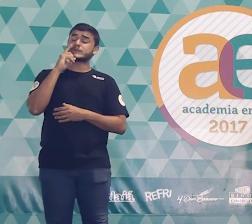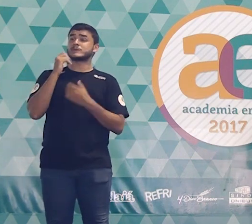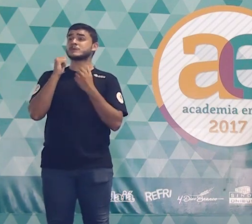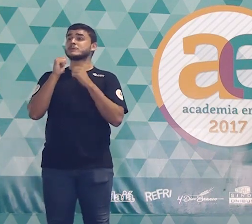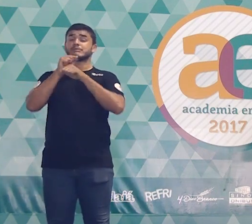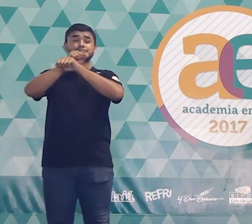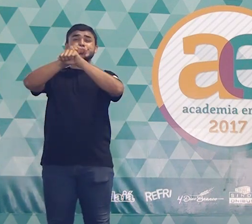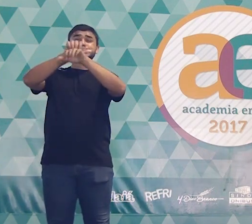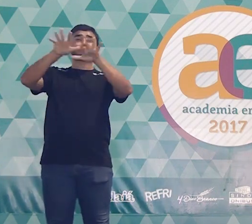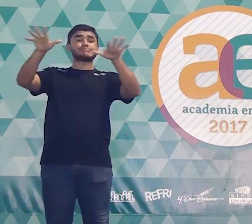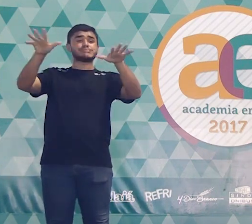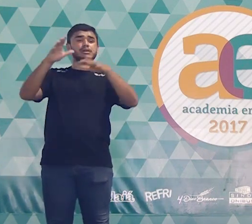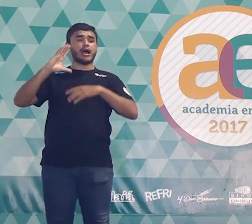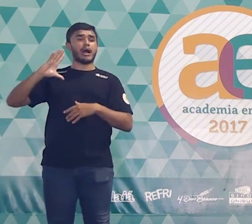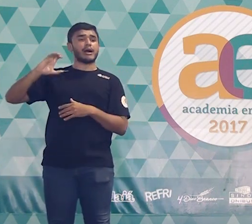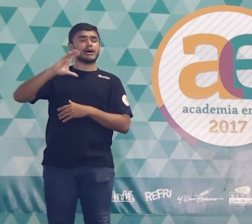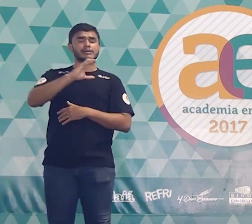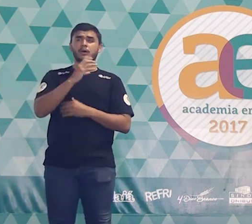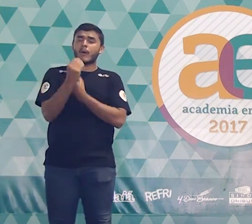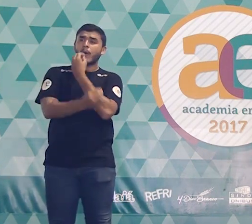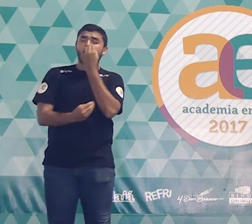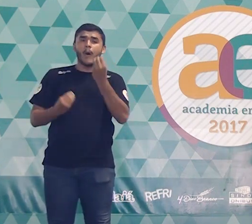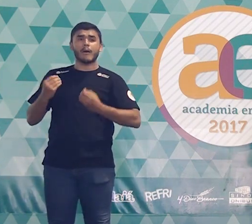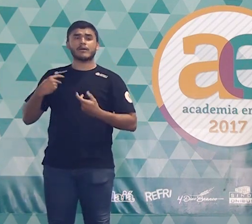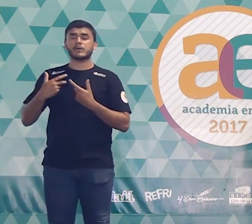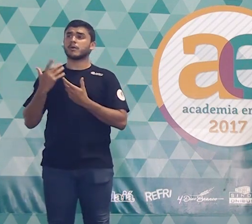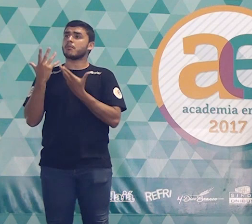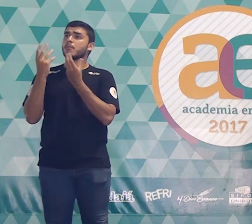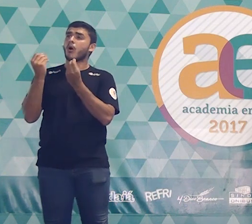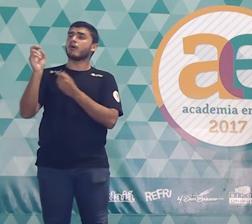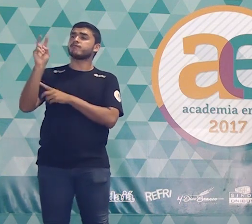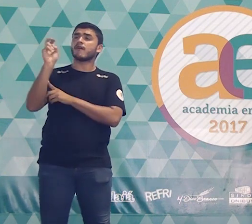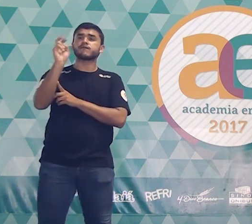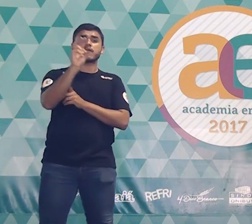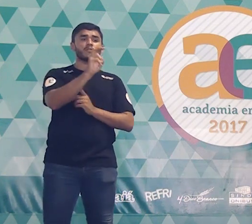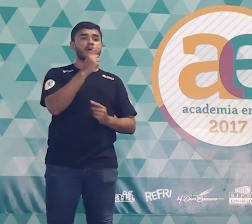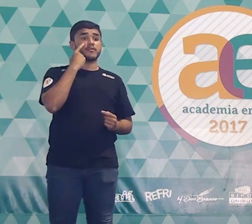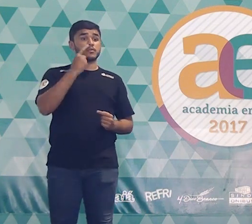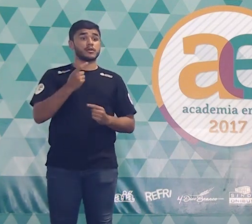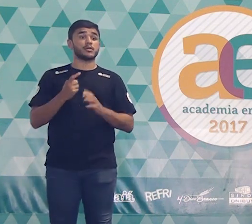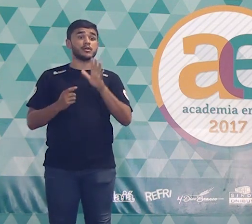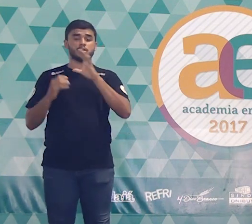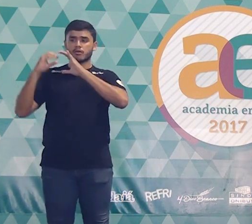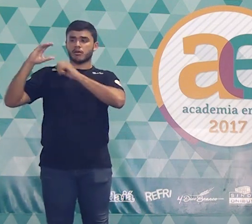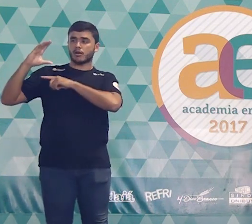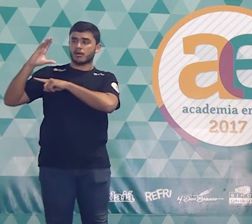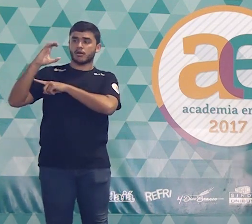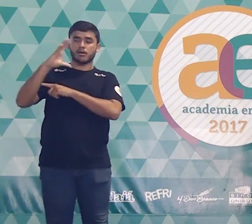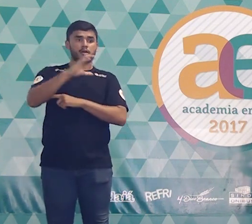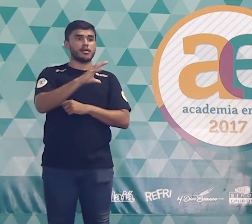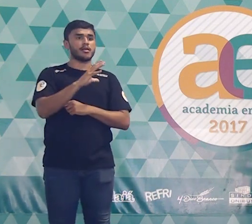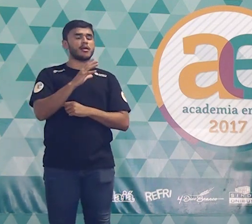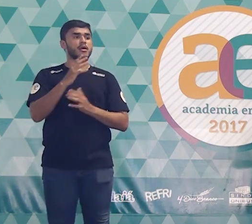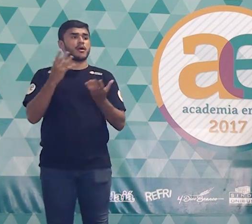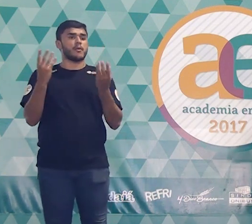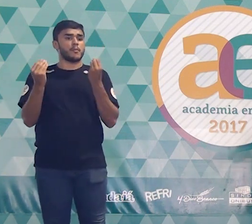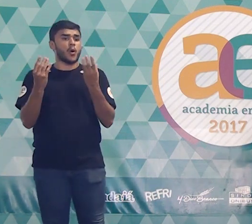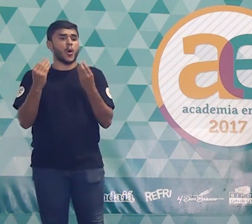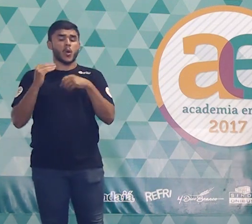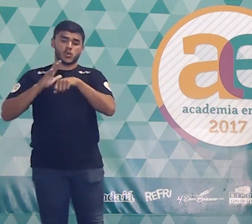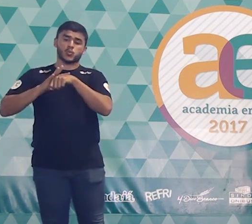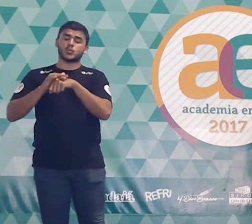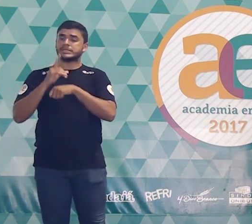hoje, social, que é o mal do câncer. Nós hoje temos o câncer como um daqueles dizimadores da humanidade, né? Uma doença